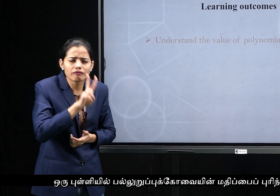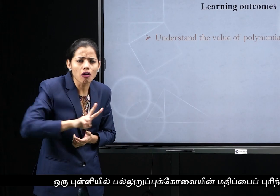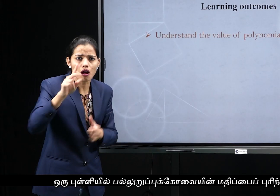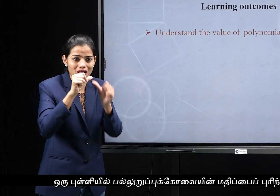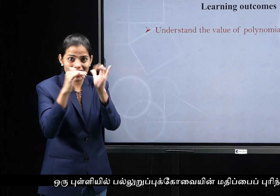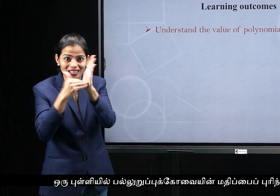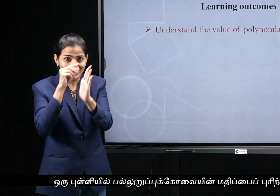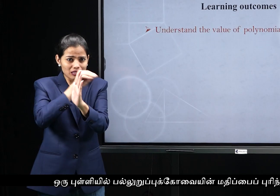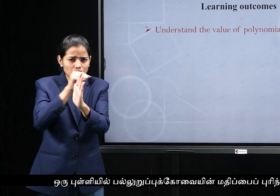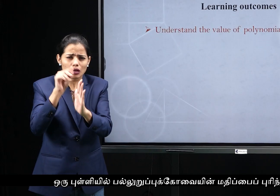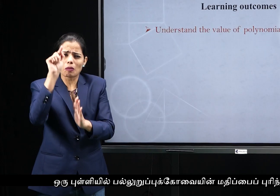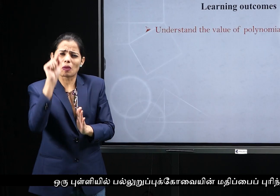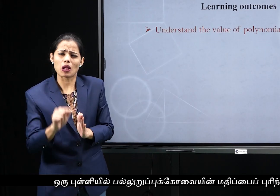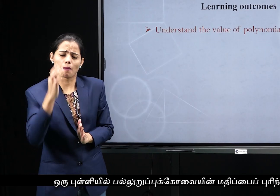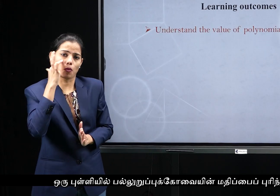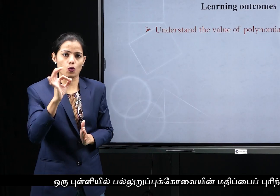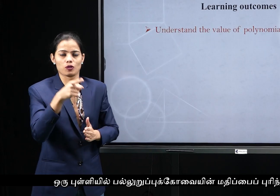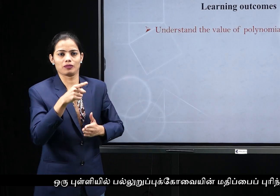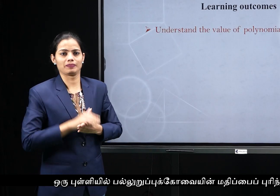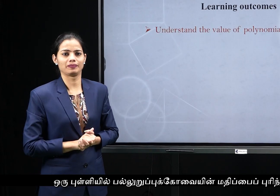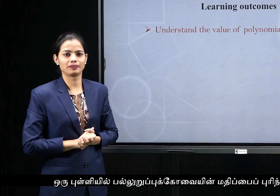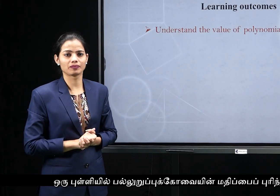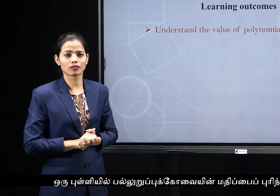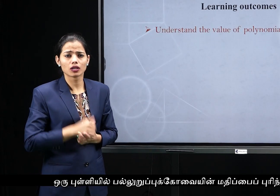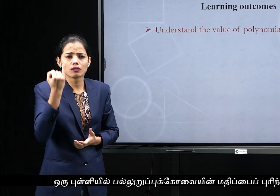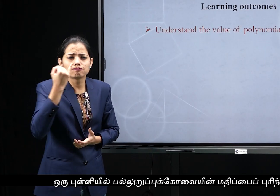ஒரு புள்ளியில் பல்லுறுப்புக்கோவையின் மதிப்பை புரிந்து கொள்வீர்கள்.